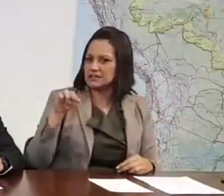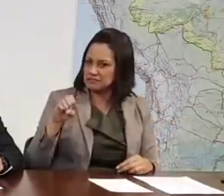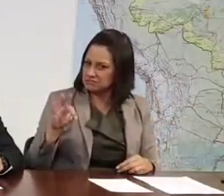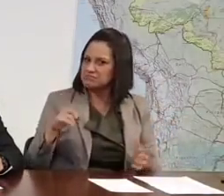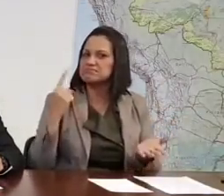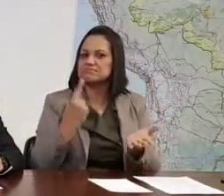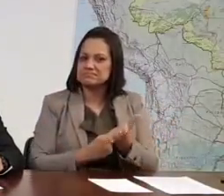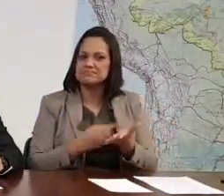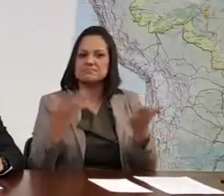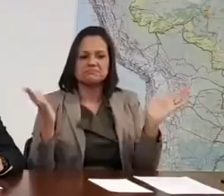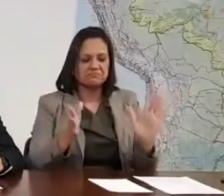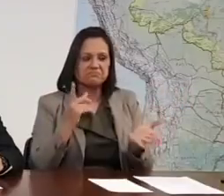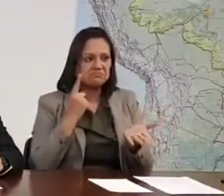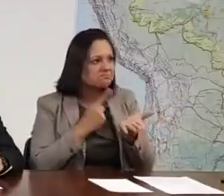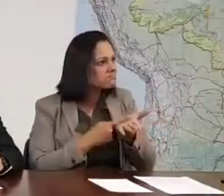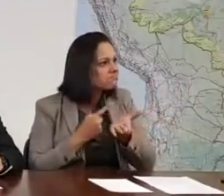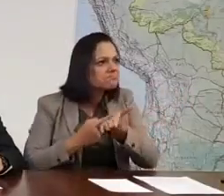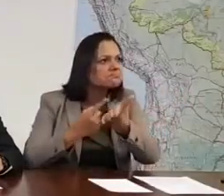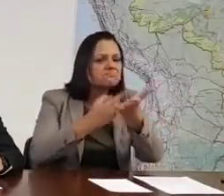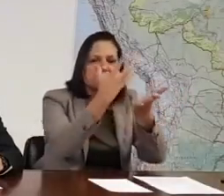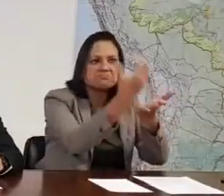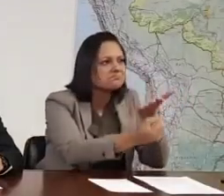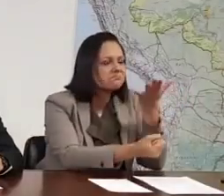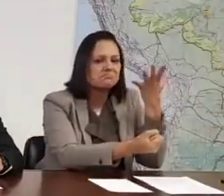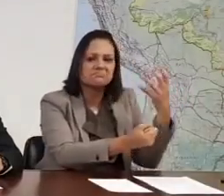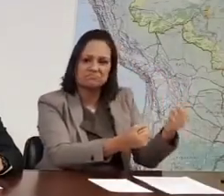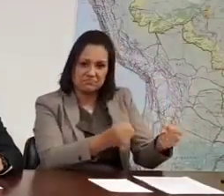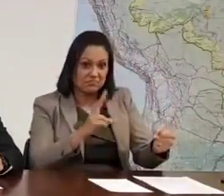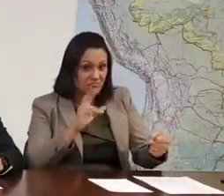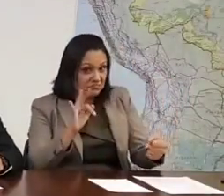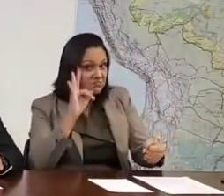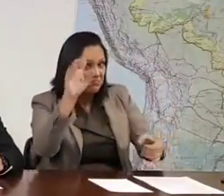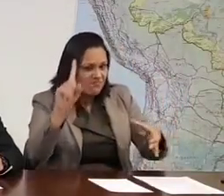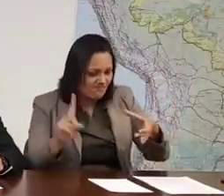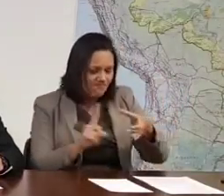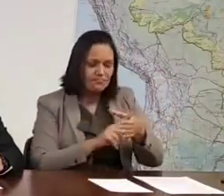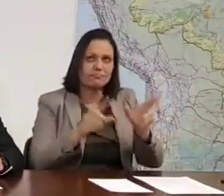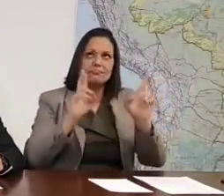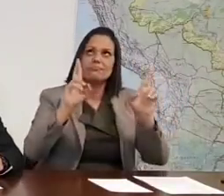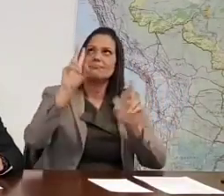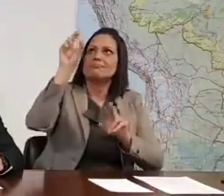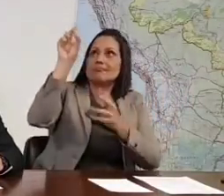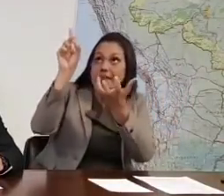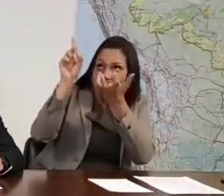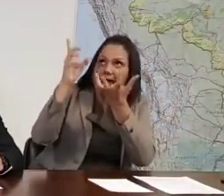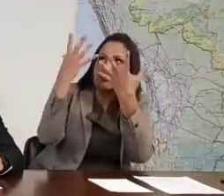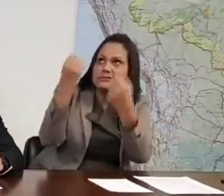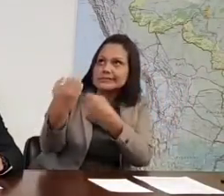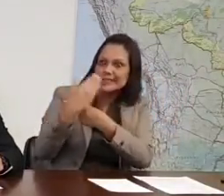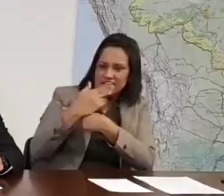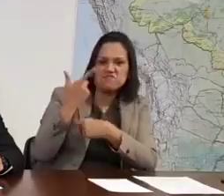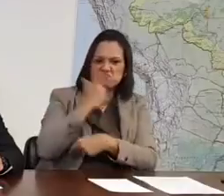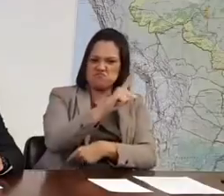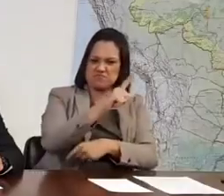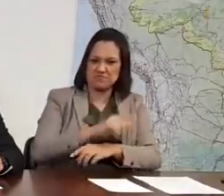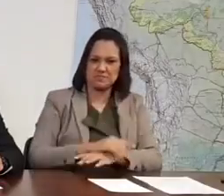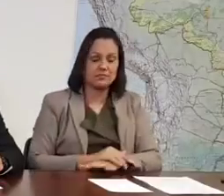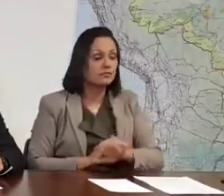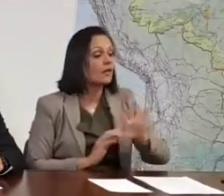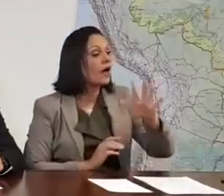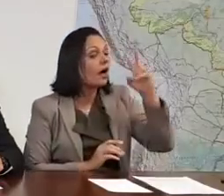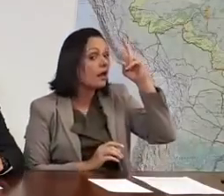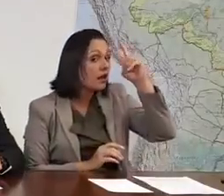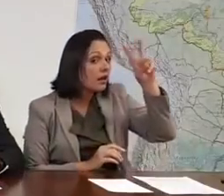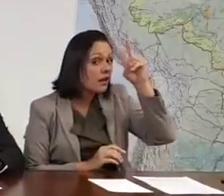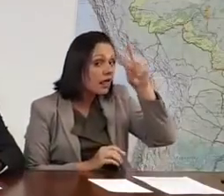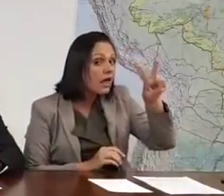bastante acertado, né, a nossa entrada na OCDE. Se Deus quiser, vai dar tudo certo. Presidente, lembrar os 71 anos